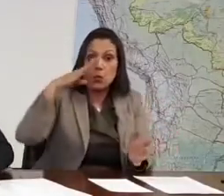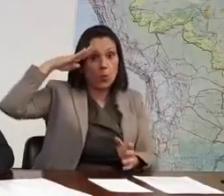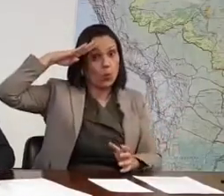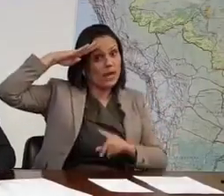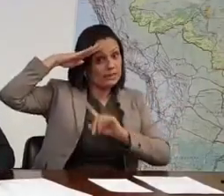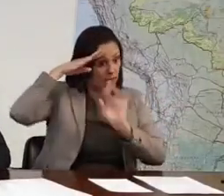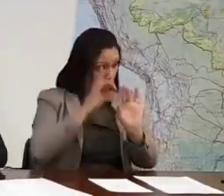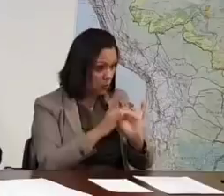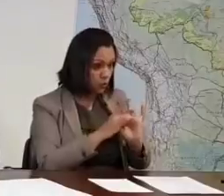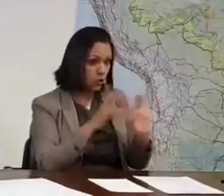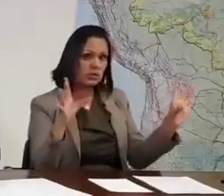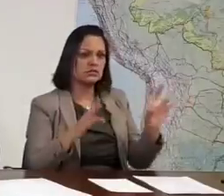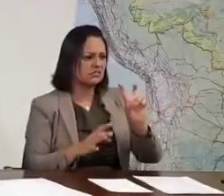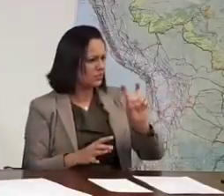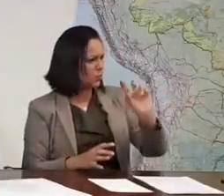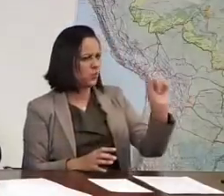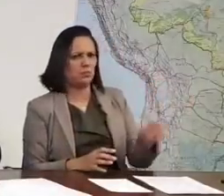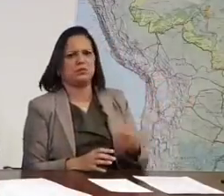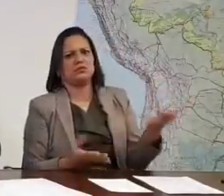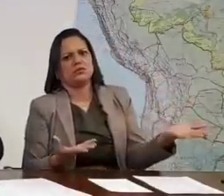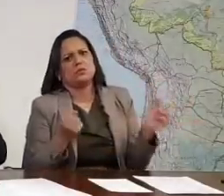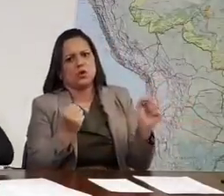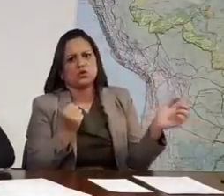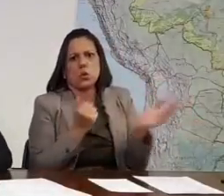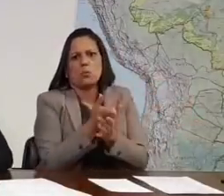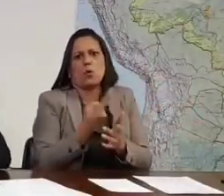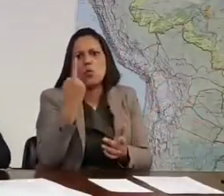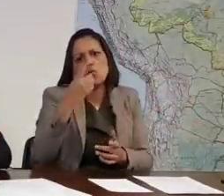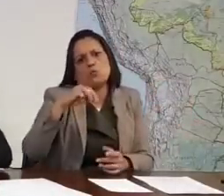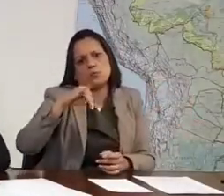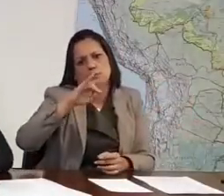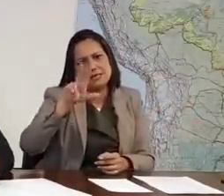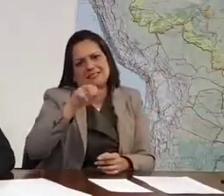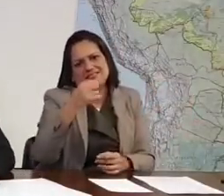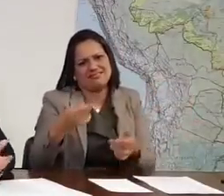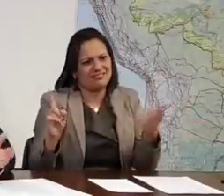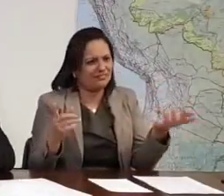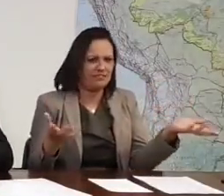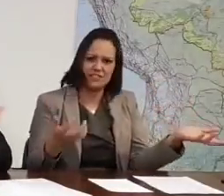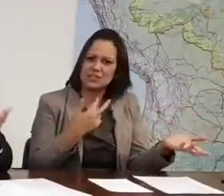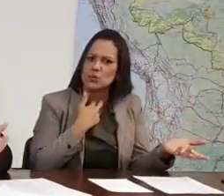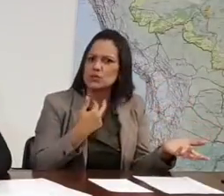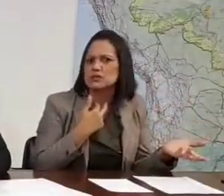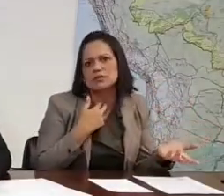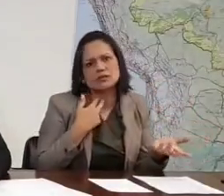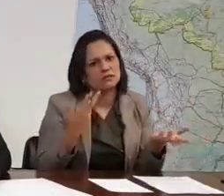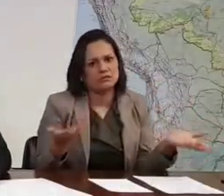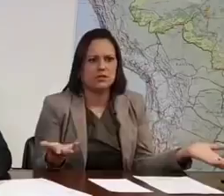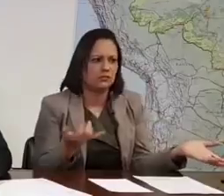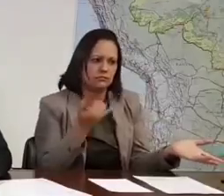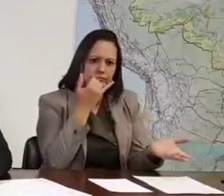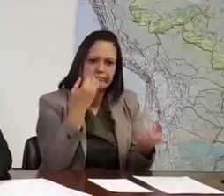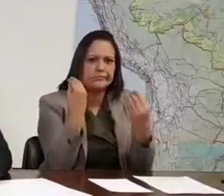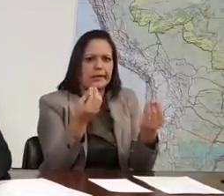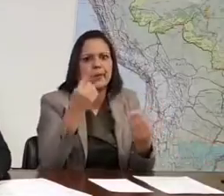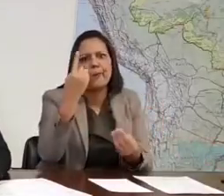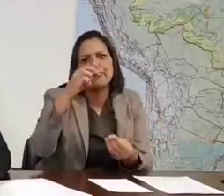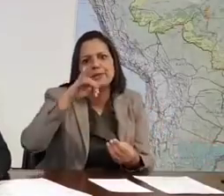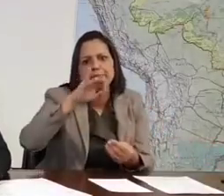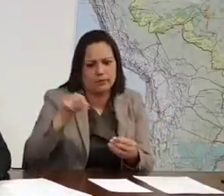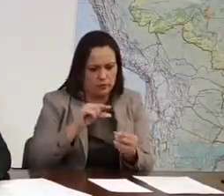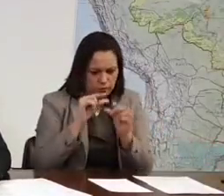de 5.000. Senão o cara vai comprar ali. Eu poderia comprar 1.000.000 aí. E eu acho que não tem nem para discutir esse assunto aí, tá